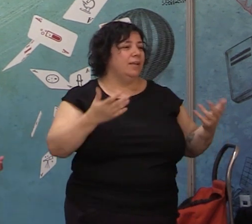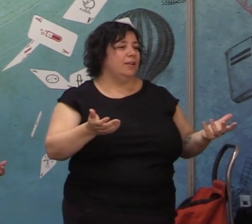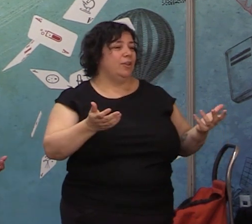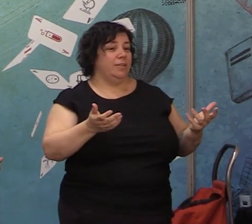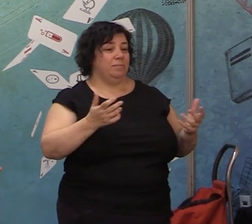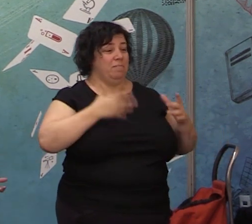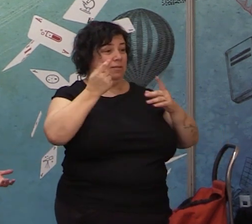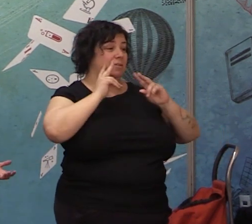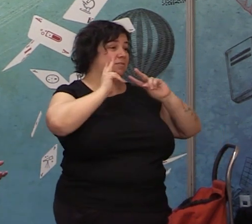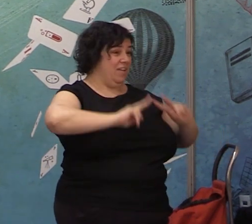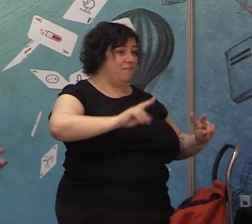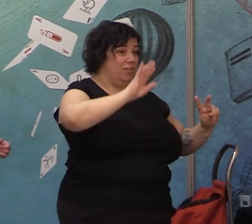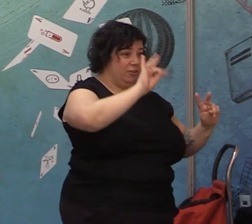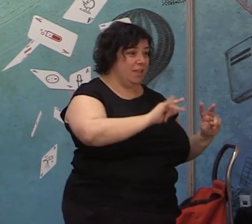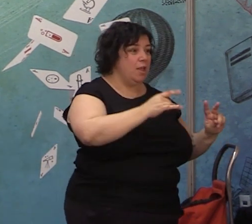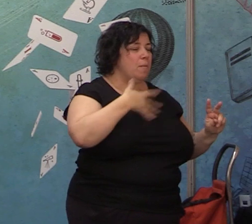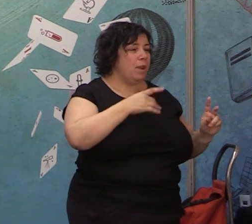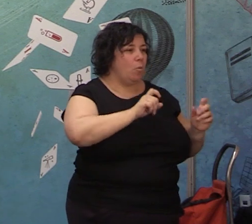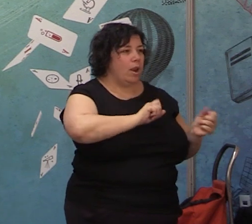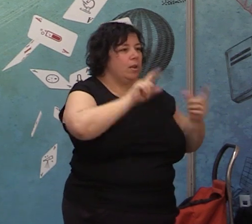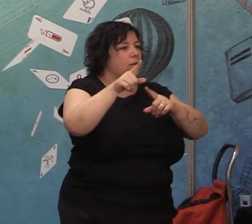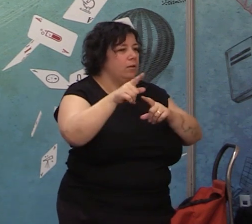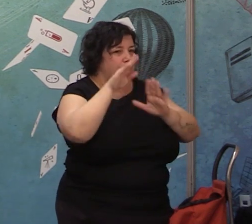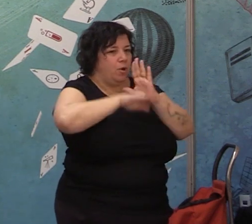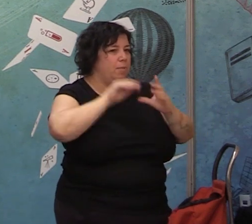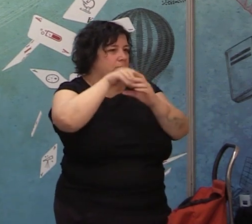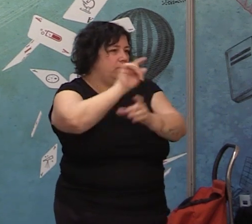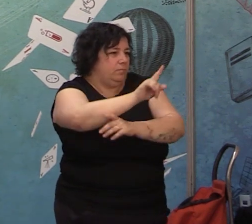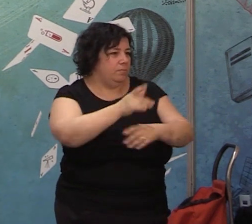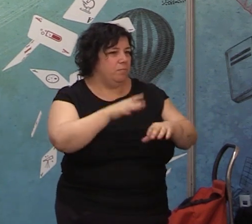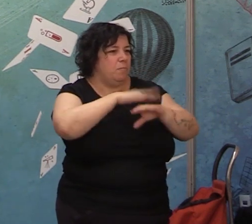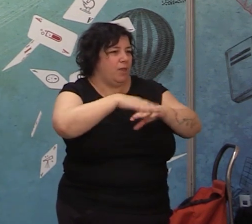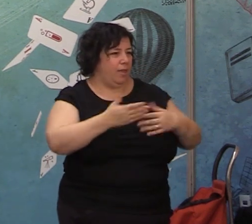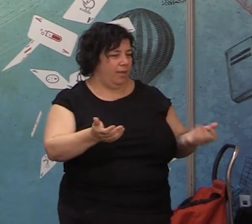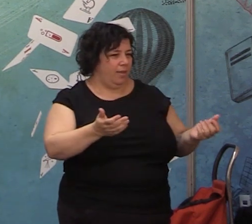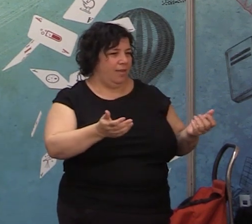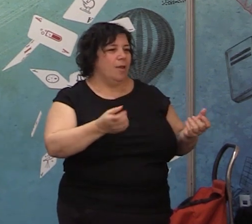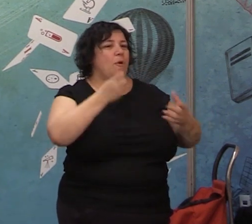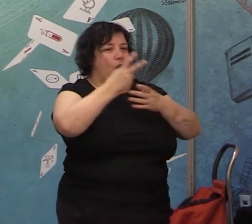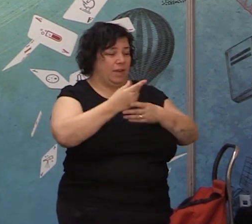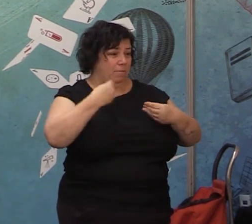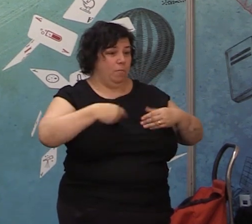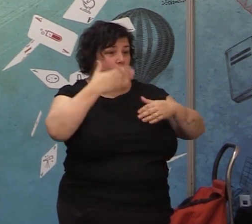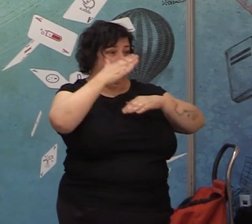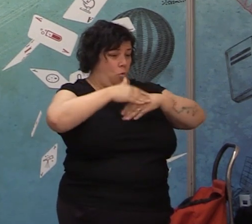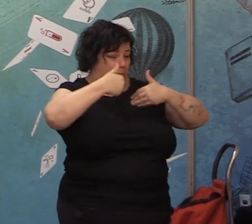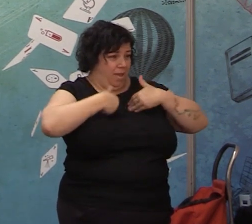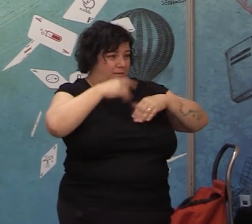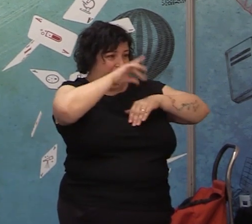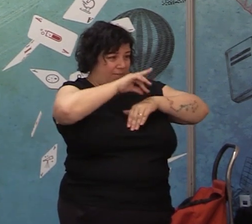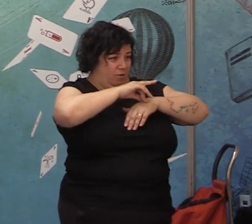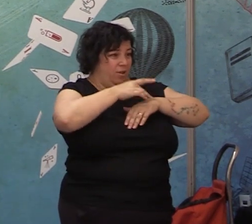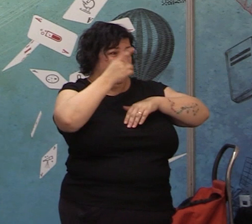más se benefician y sin embargo las estamos derivando menos. ¿Y por qué las estamos derivando menos? De nuevo, por nuestra culpa y por